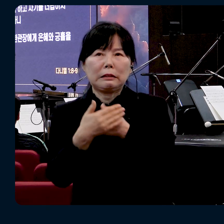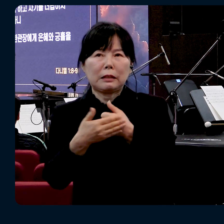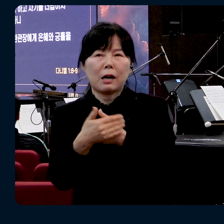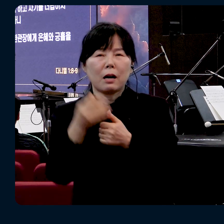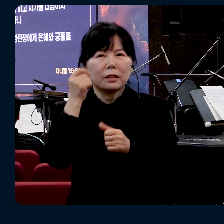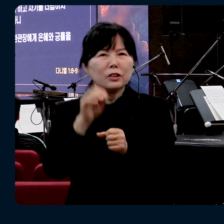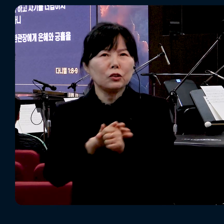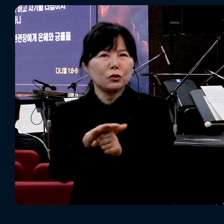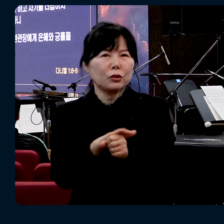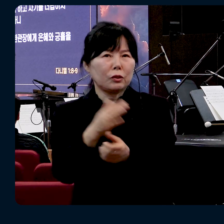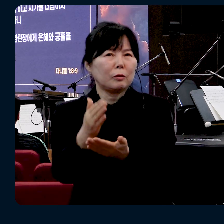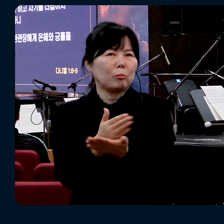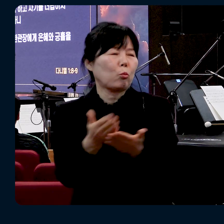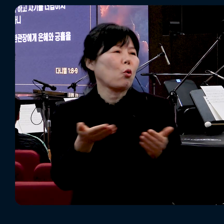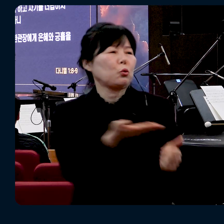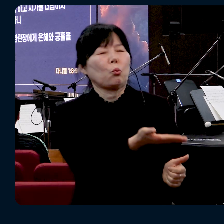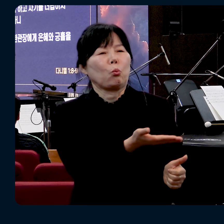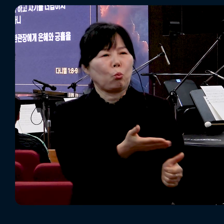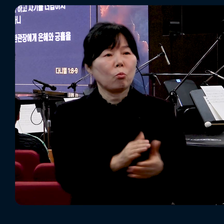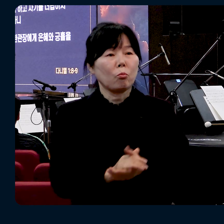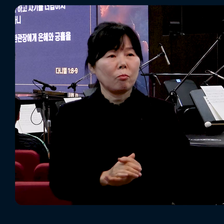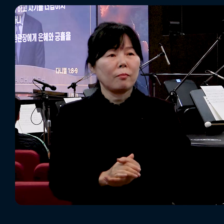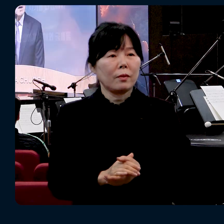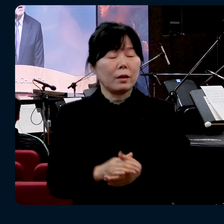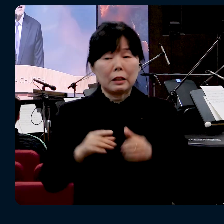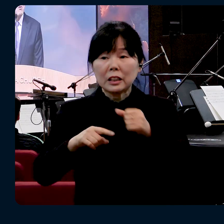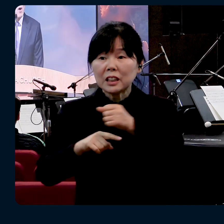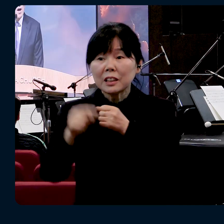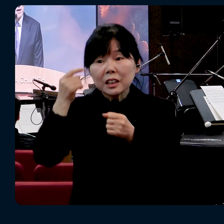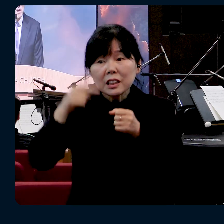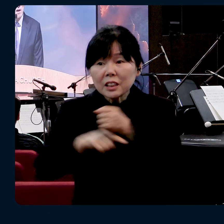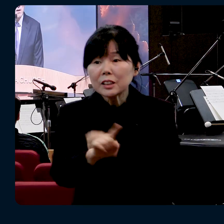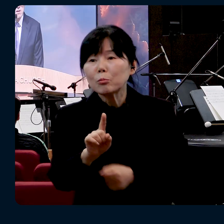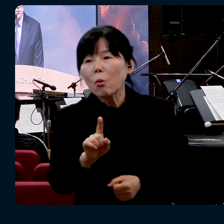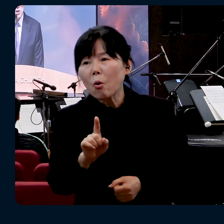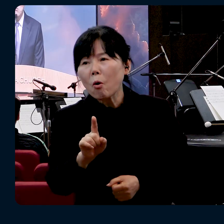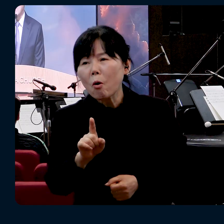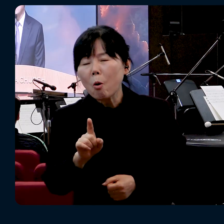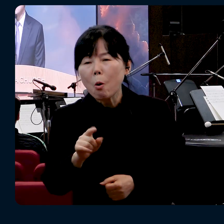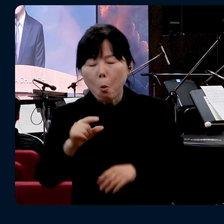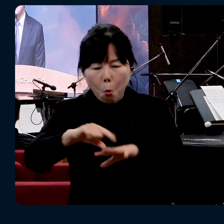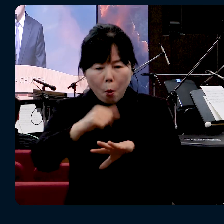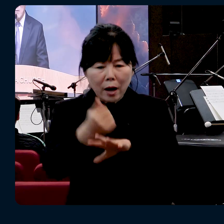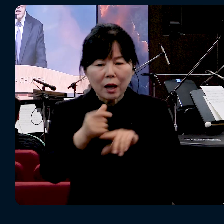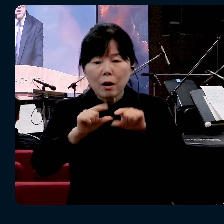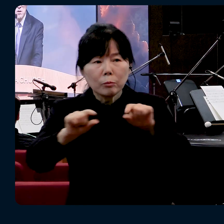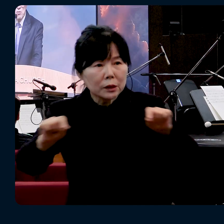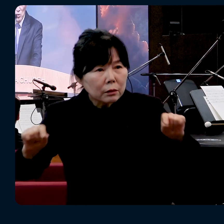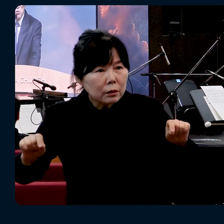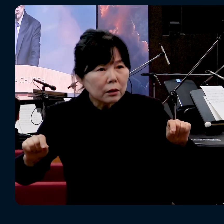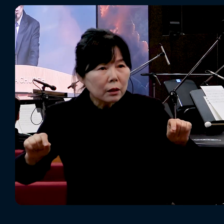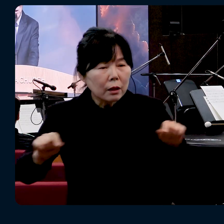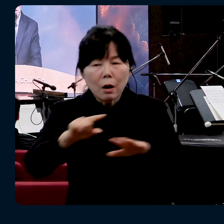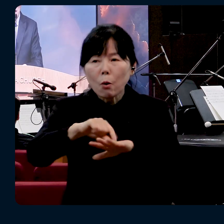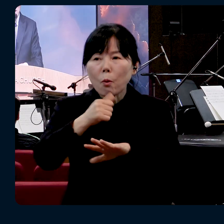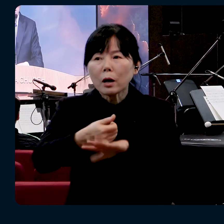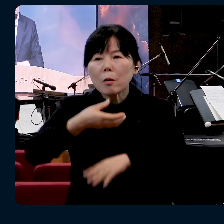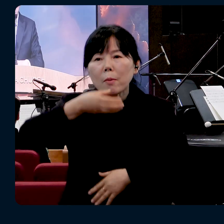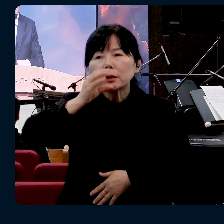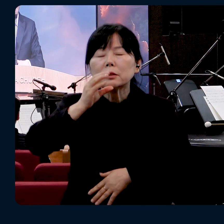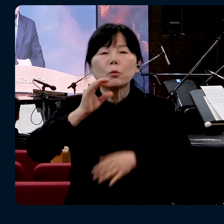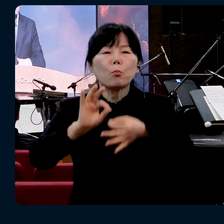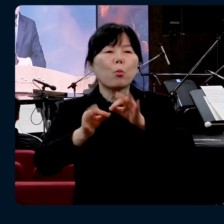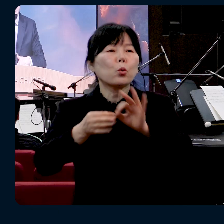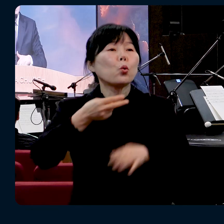은혜와 긍휼을 얻게 하신지라. 예, 그 뜻이 뭐냐? 왕의 음식과 그가 마시는 포도주로